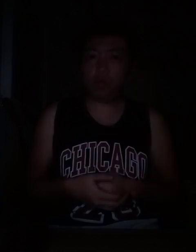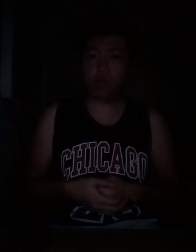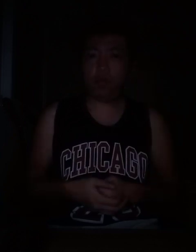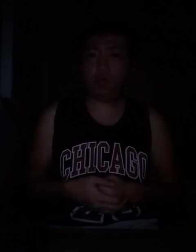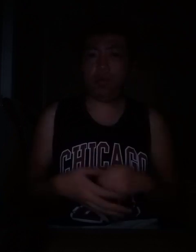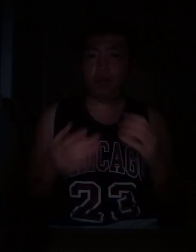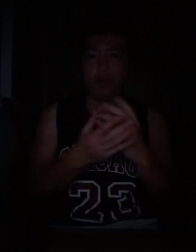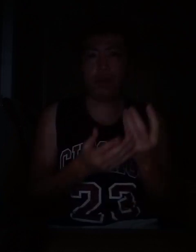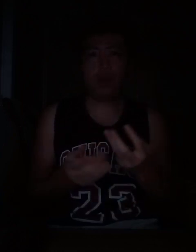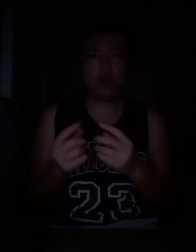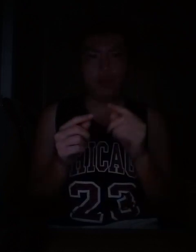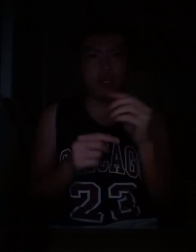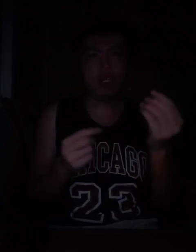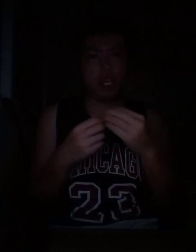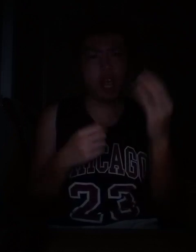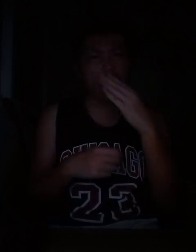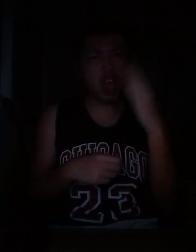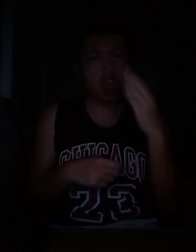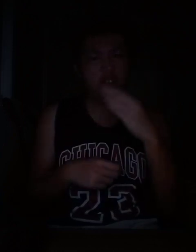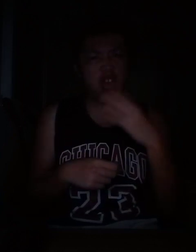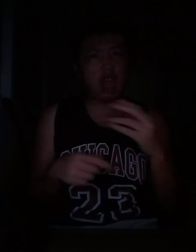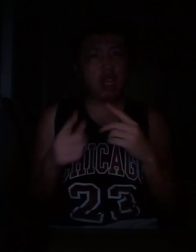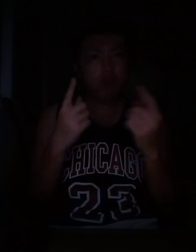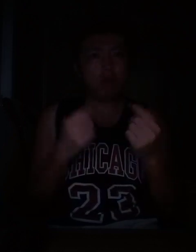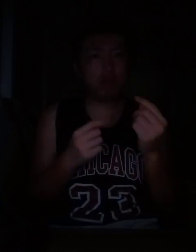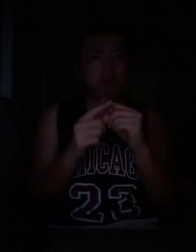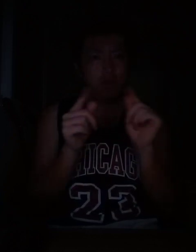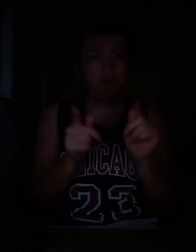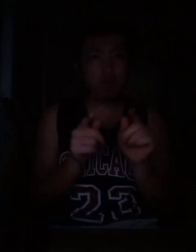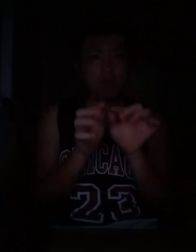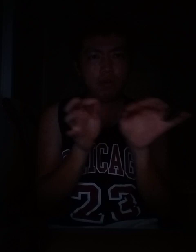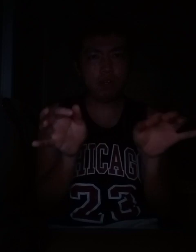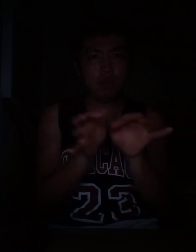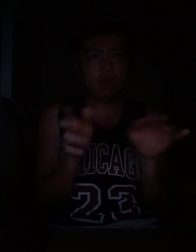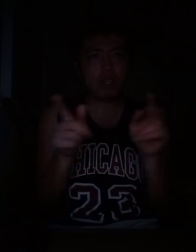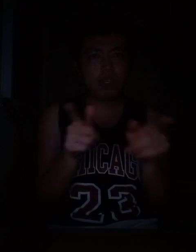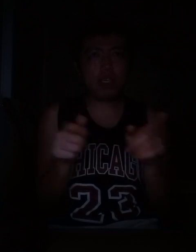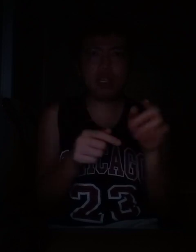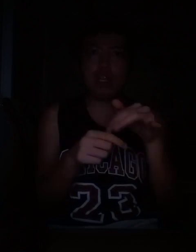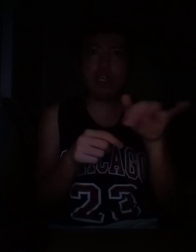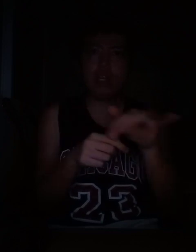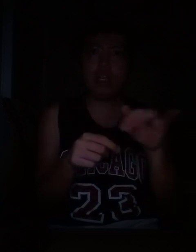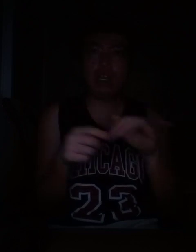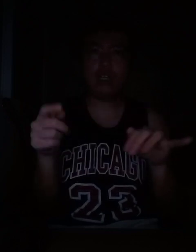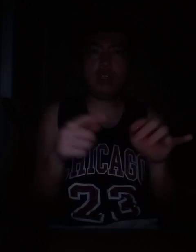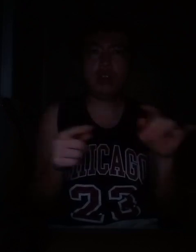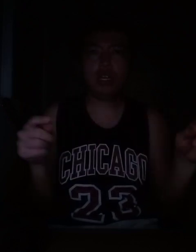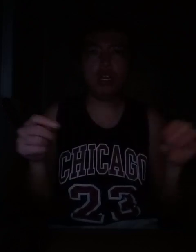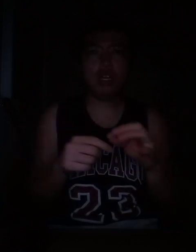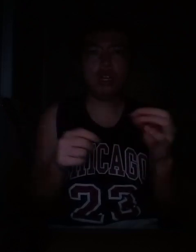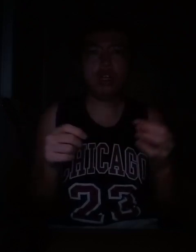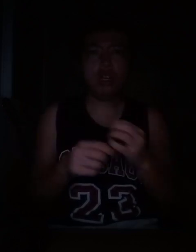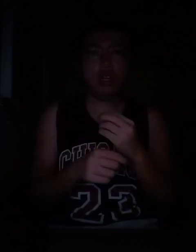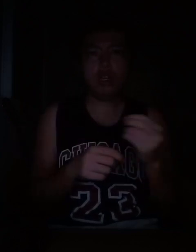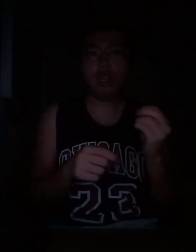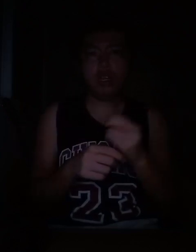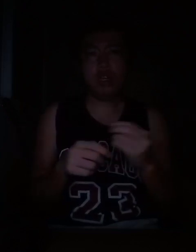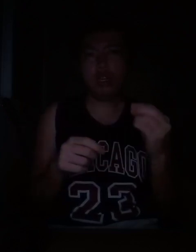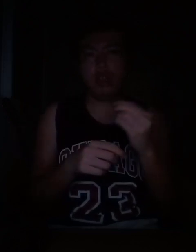최근에는 고추의 치명적인 탈라병과 품마름병 등의 저항성을 갖춘 신품종 개발도 활기를 띠고